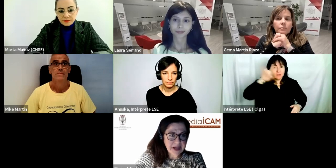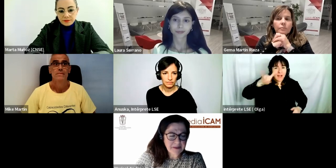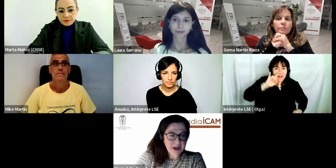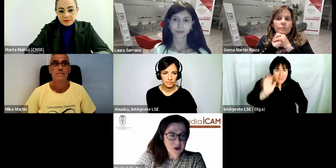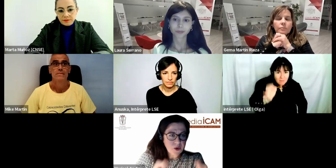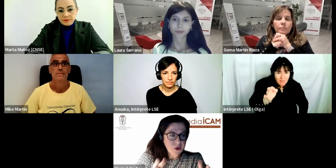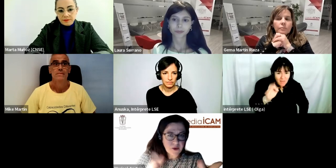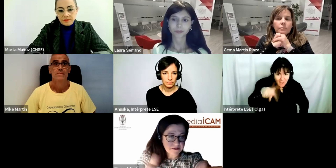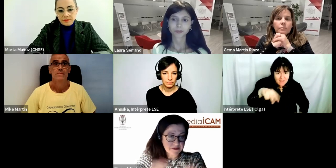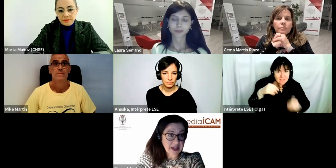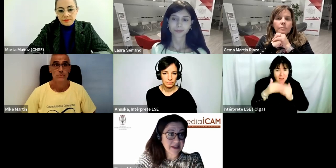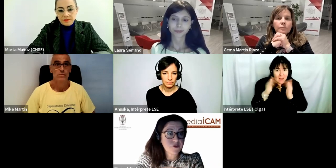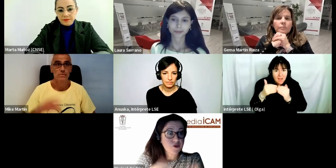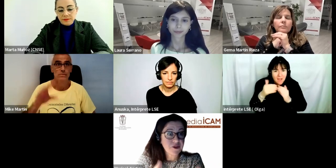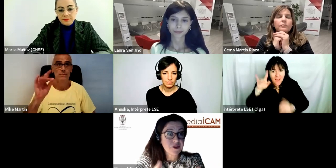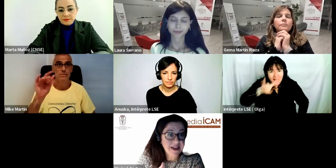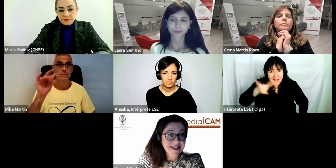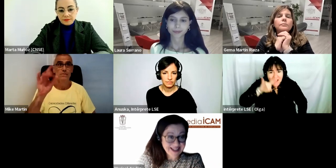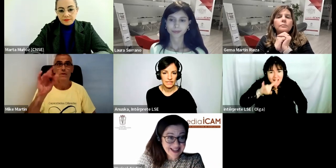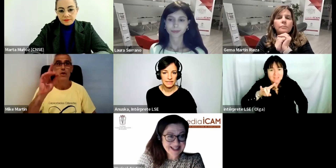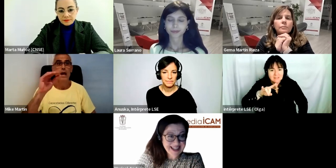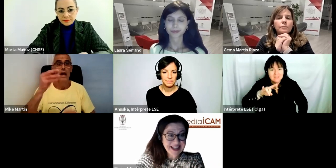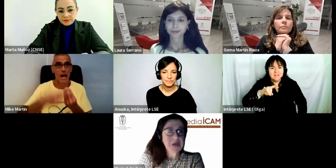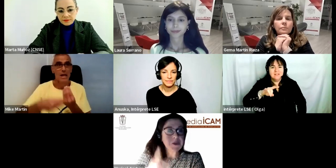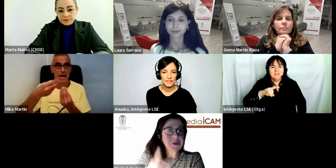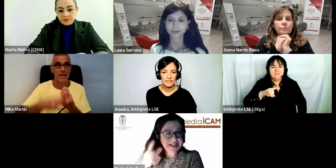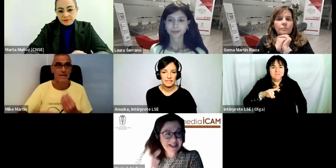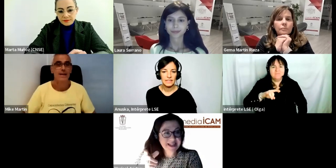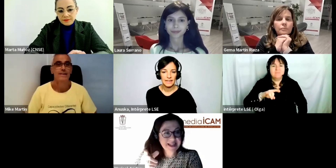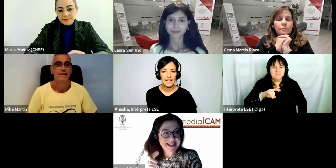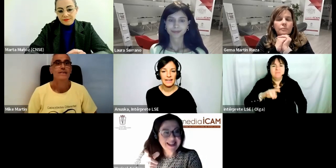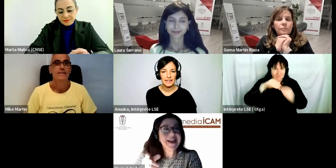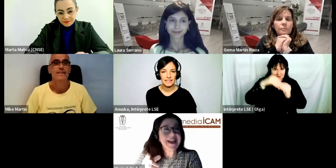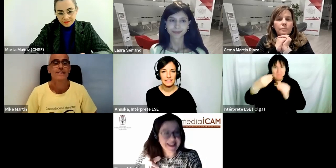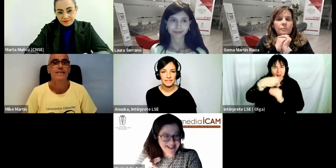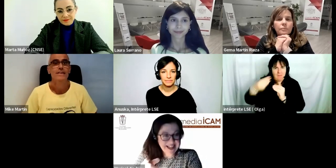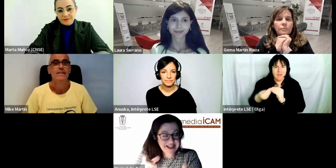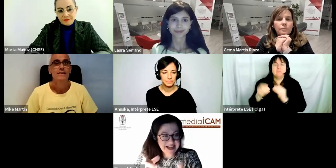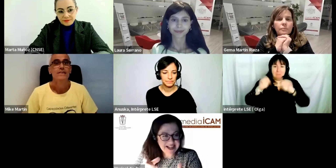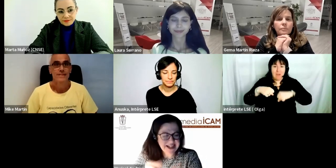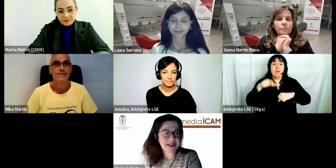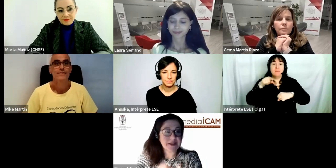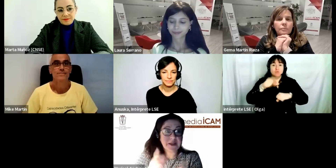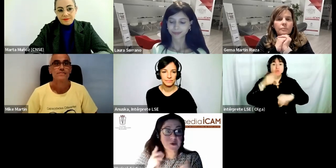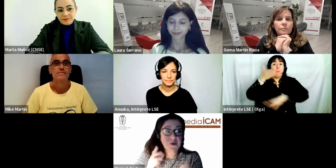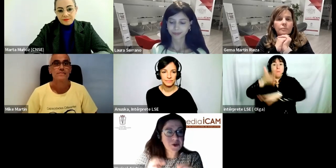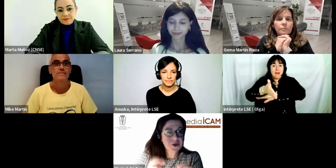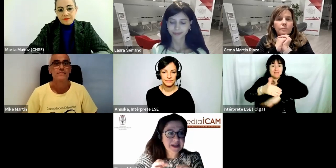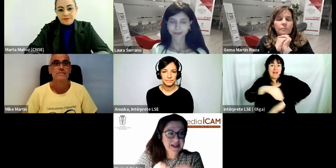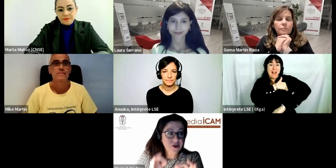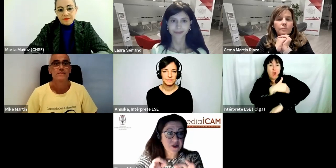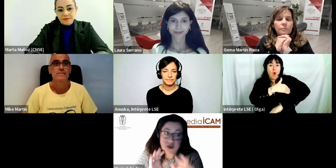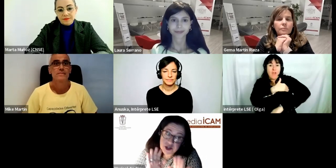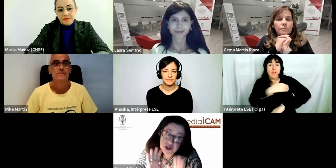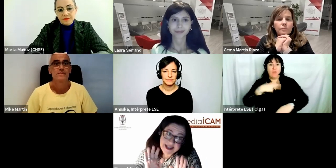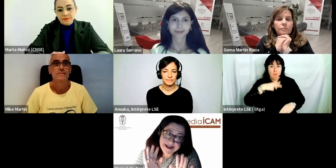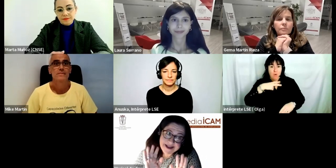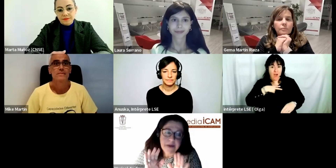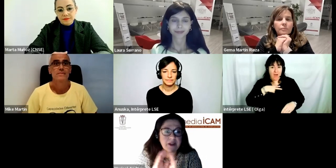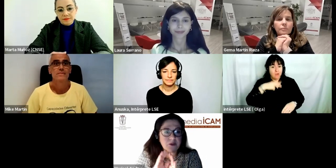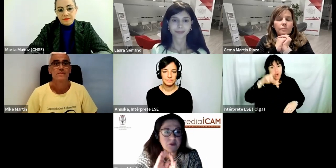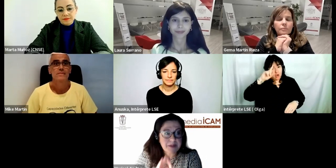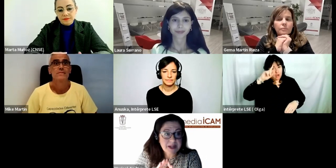de Palma o de tu ciudad, ¿eh? ¿Sí? sí, Tú vas allí, sí, de Gran Canaria, sí. de Gran Canaria. Seguro que no lo